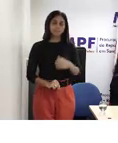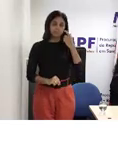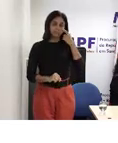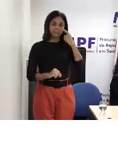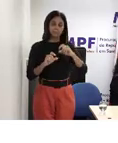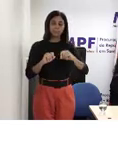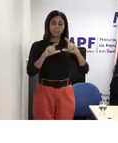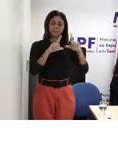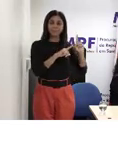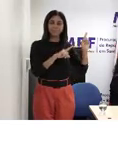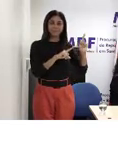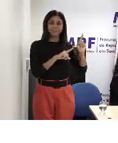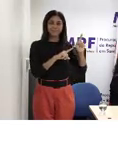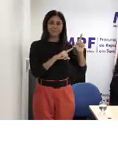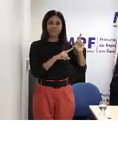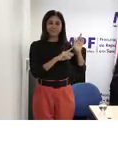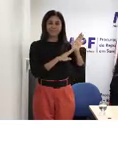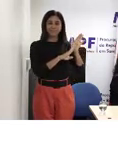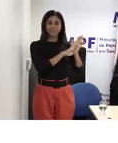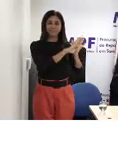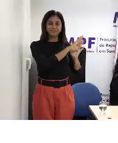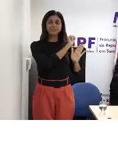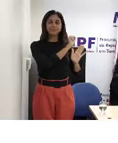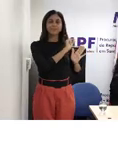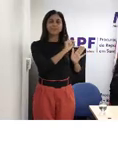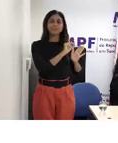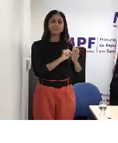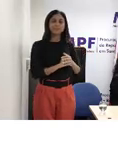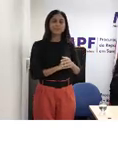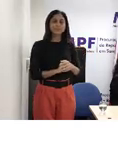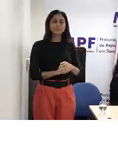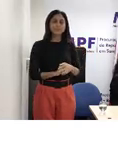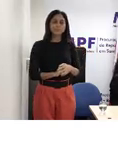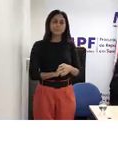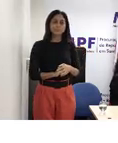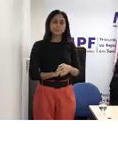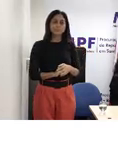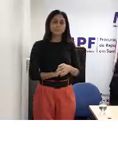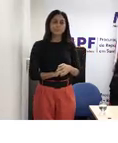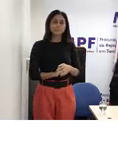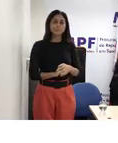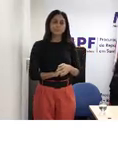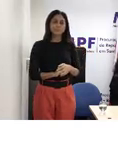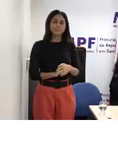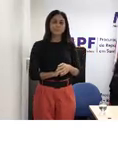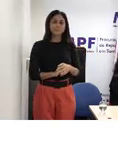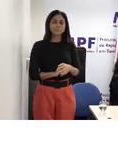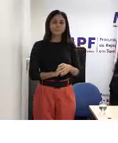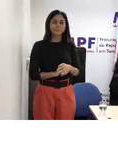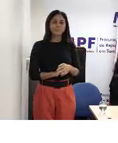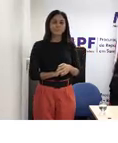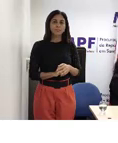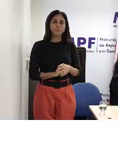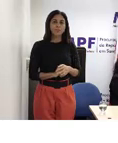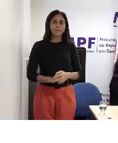peço desculpa aí que não é muito a minha área mostrando para vocês aqui ó essa é a porta de entrada as redes